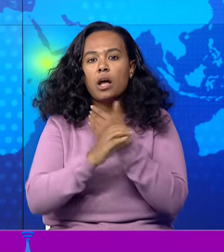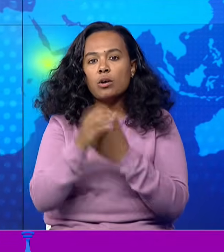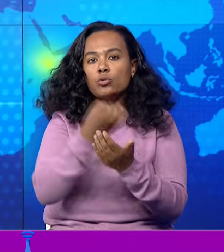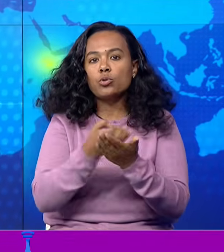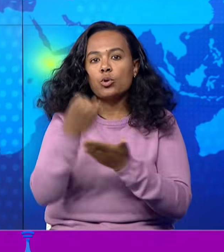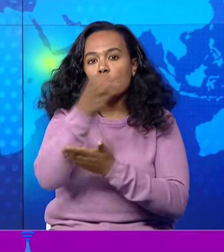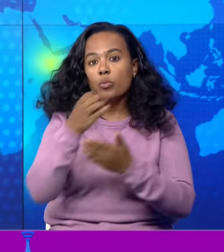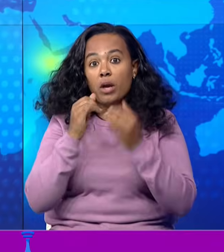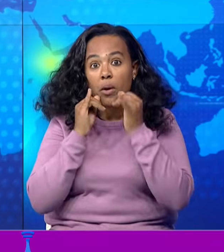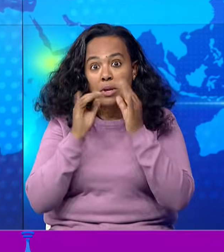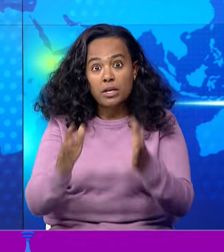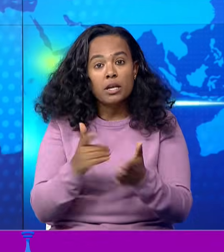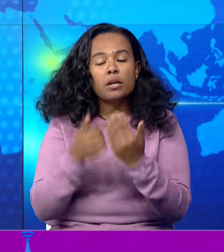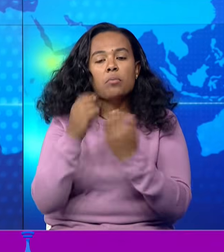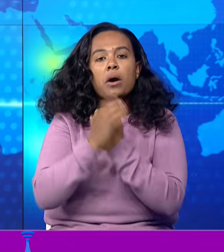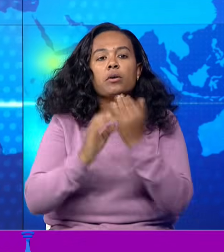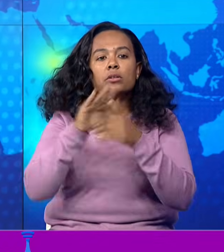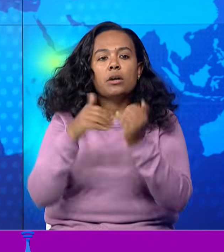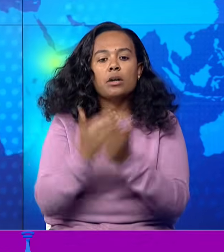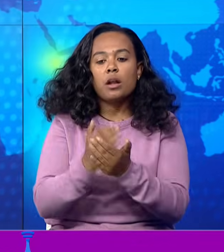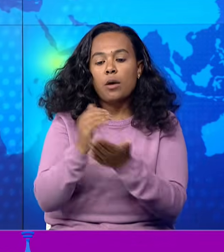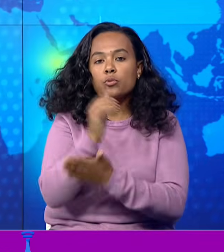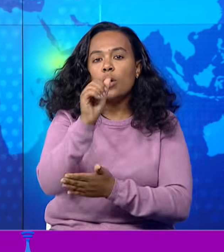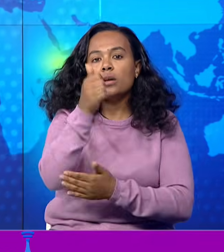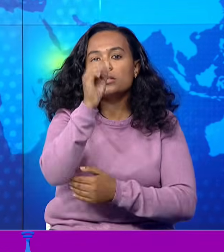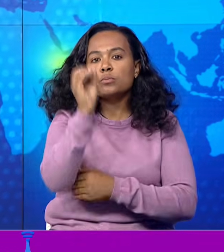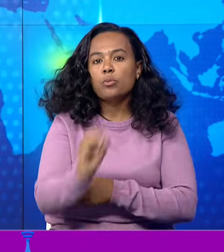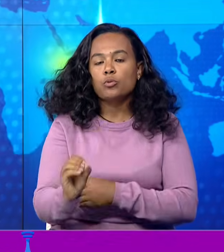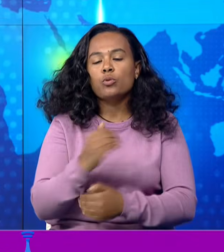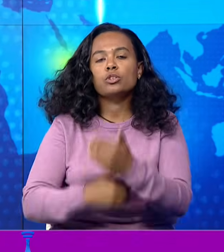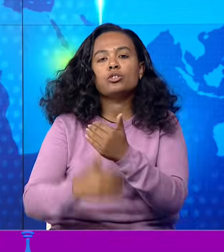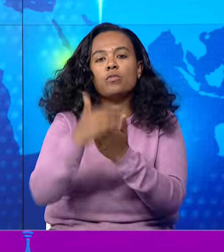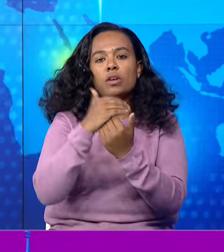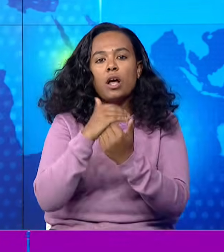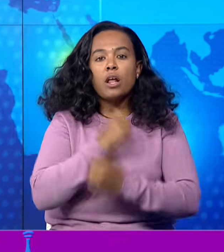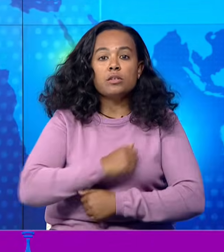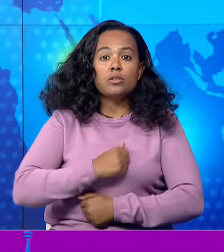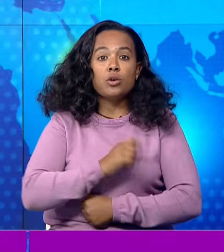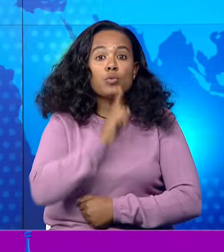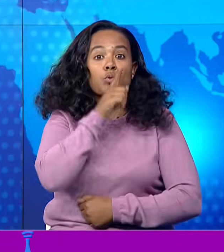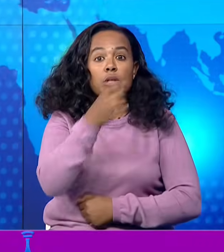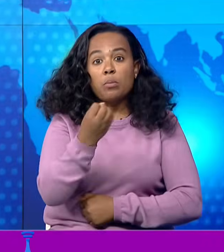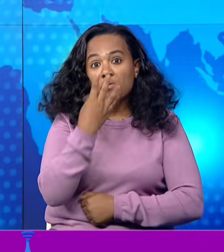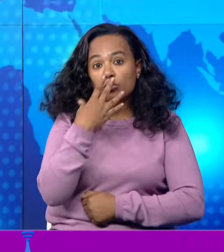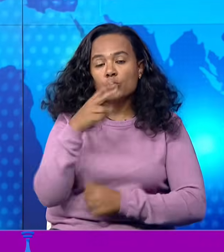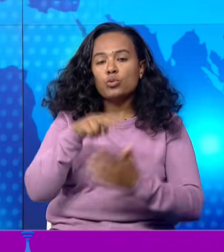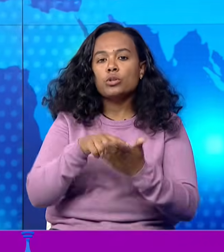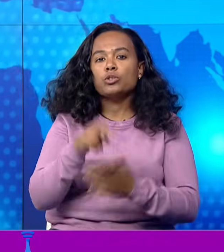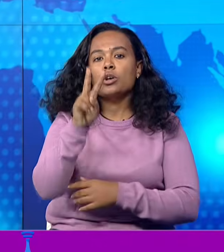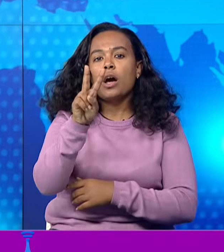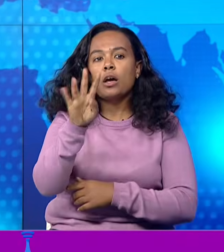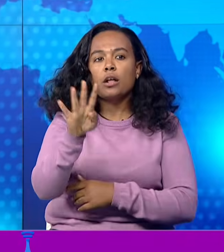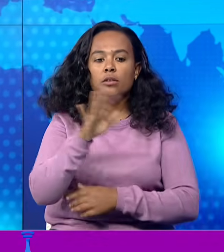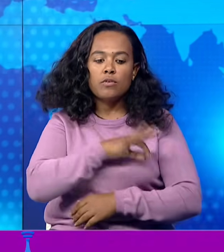ኢኮኖሚ ያበረክታል። ይህም በሀገራዊ ጠቅላላ ምርቷ 10 በመቶ ገደማውን ይጠቀልላል። አሳዛኙ እውነታ ግን በፈረንጆቹ 2024